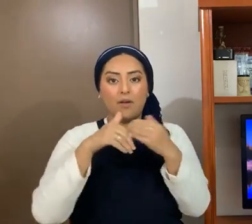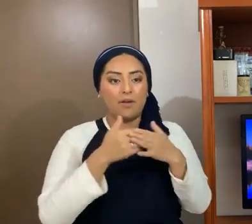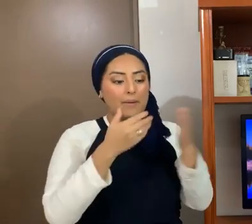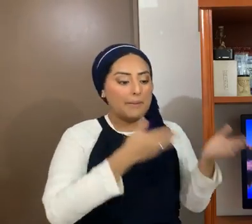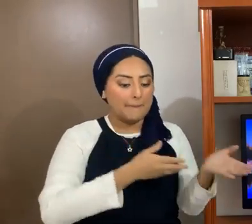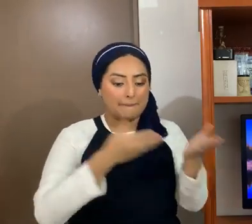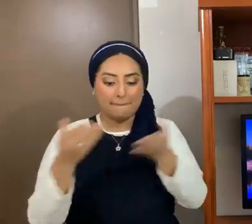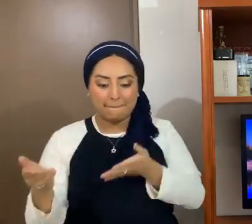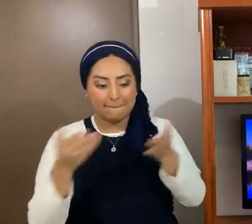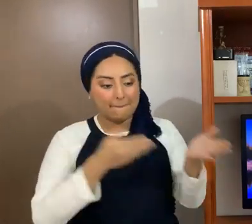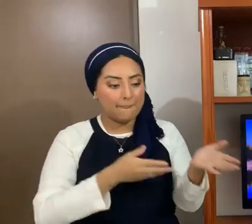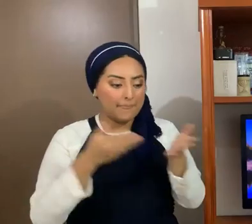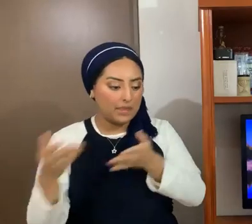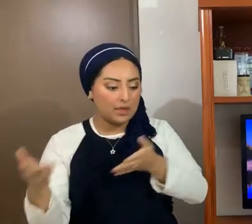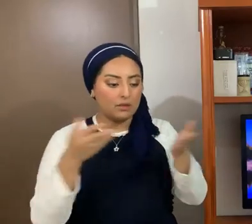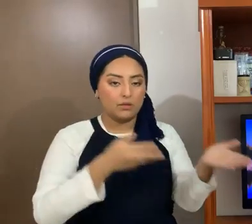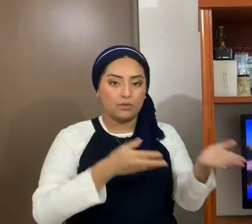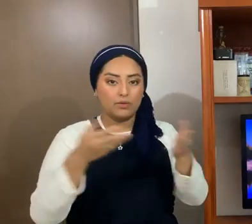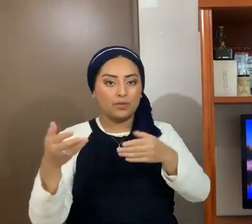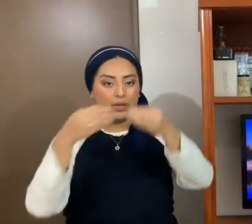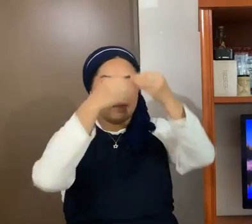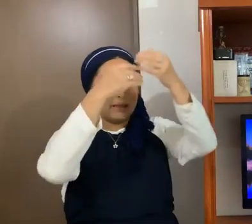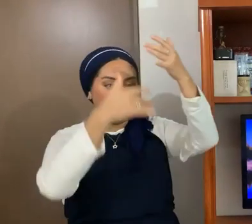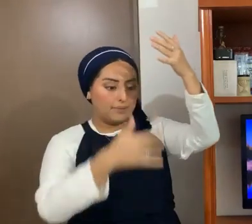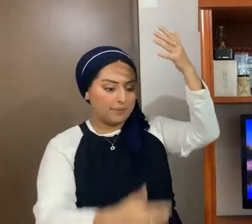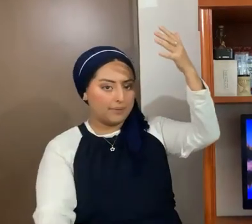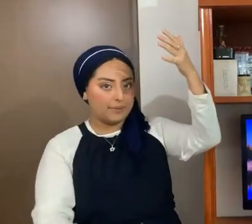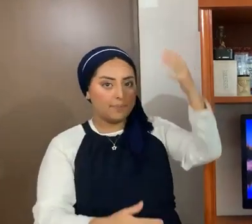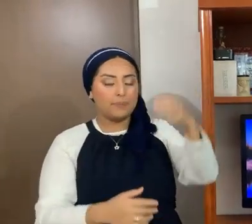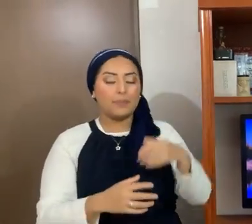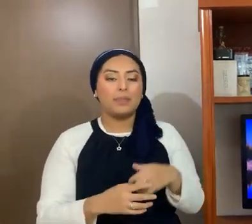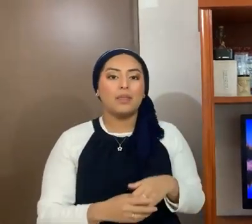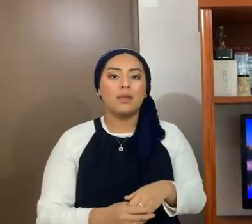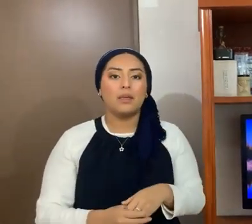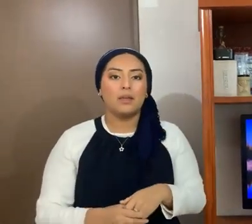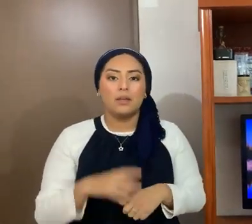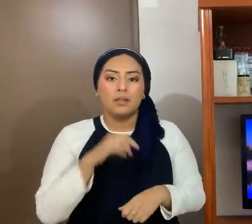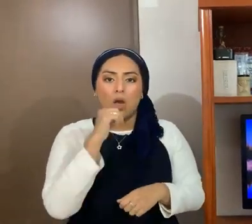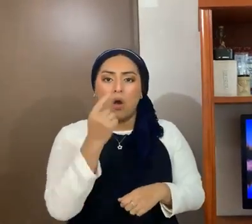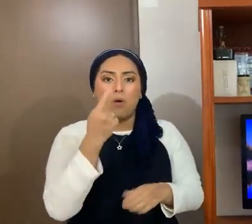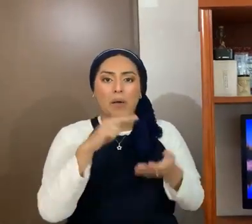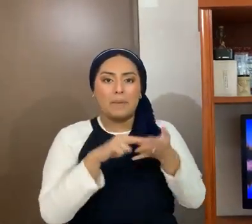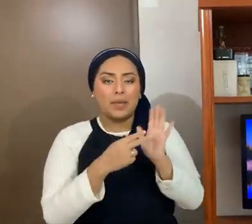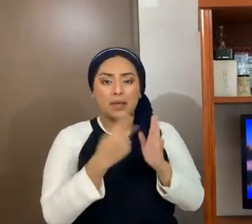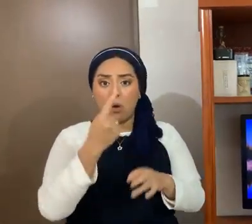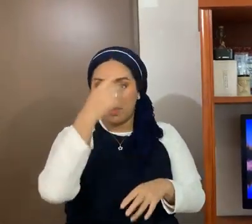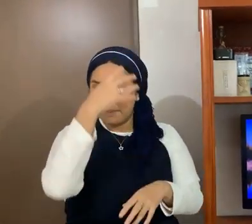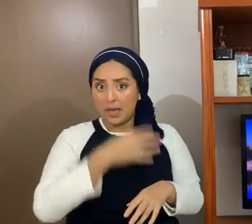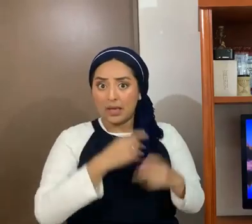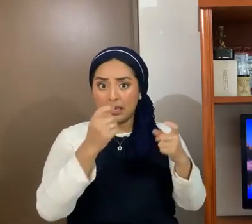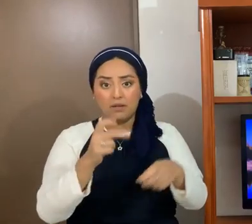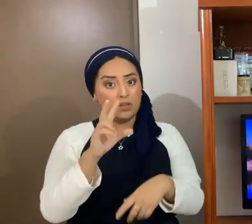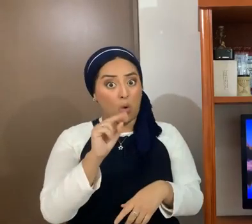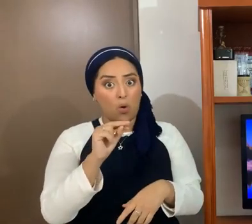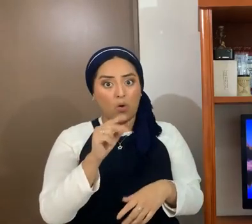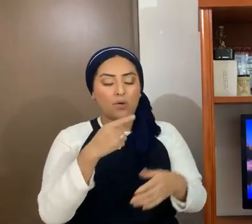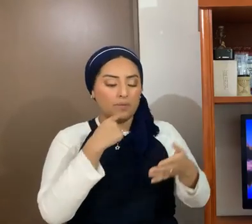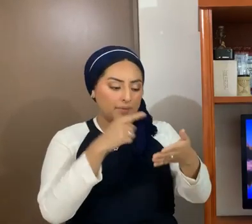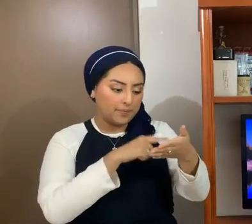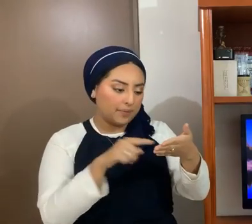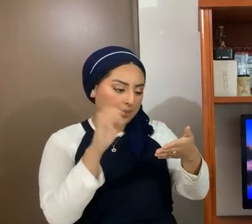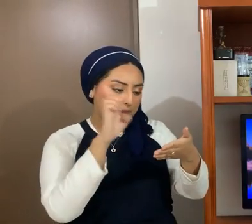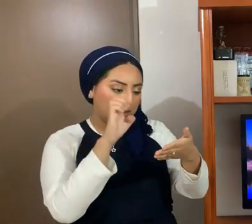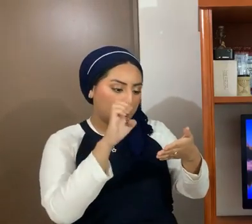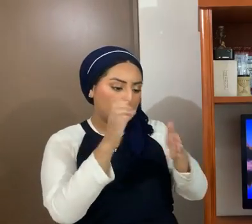verso 22, en el 23, en el 24, y no se refiere aquí nada más a que los varones dieran, no, vamos a verlo.